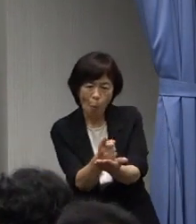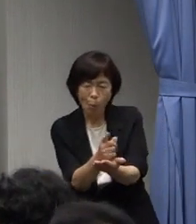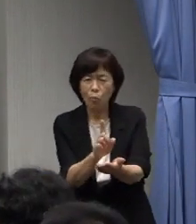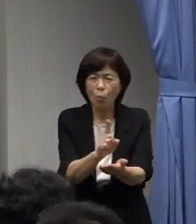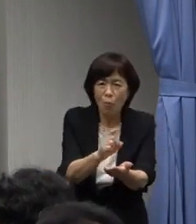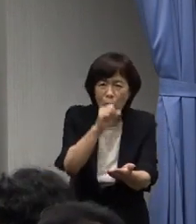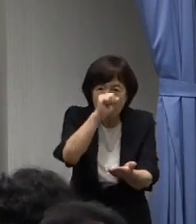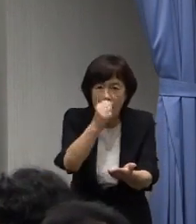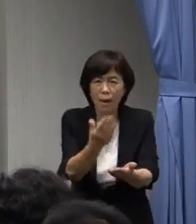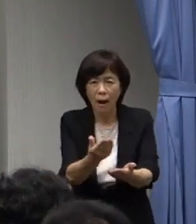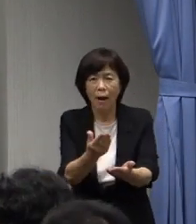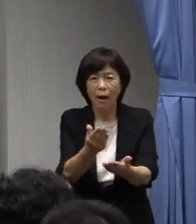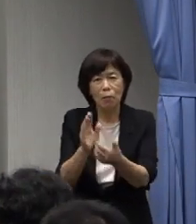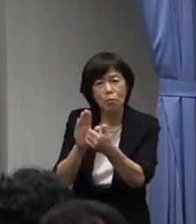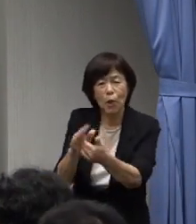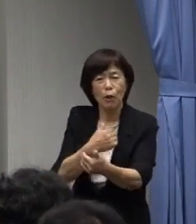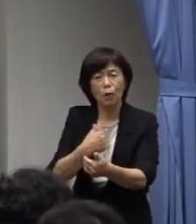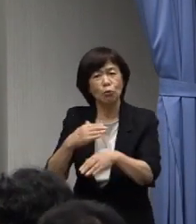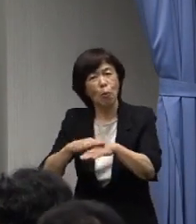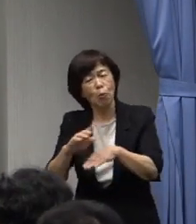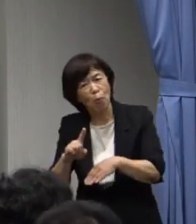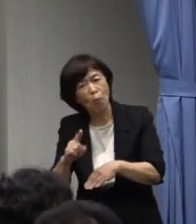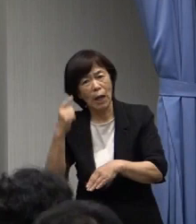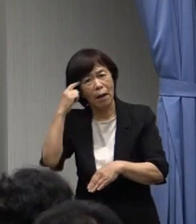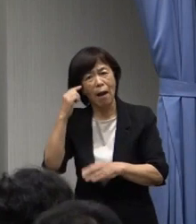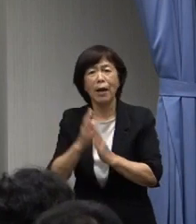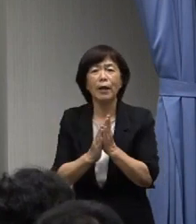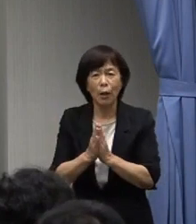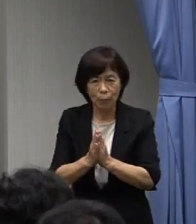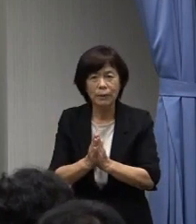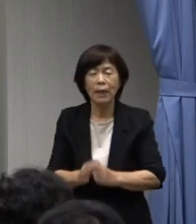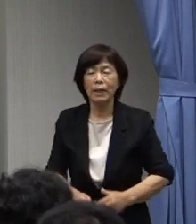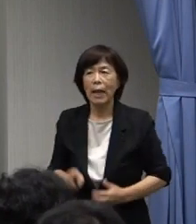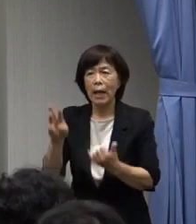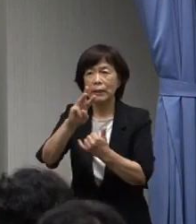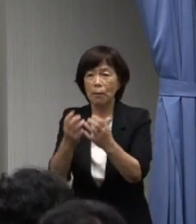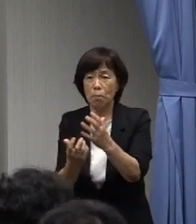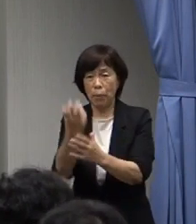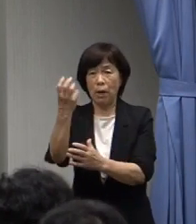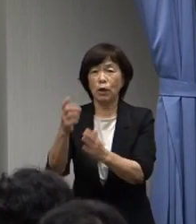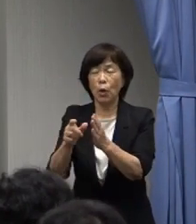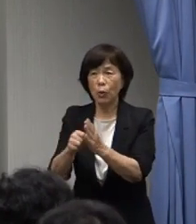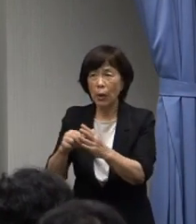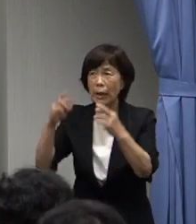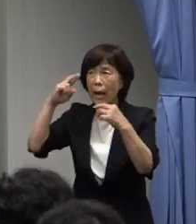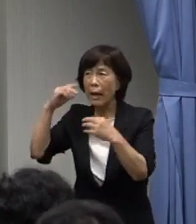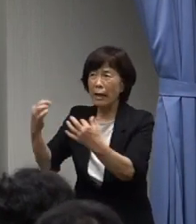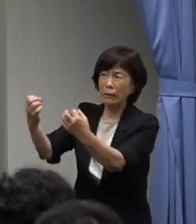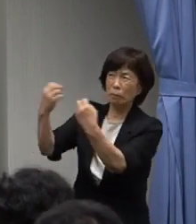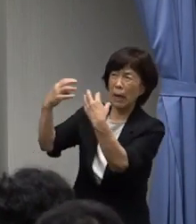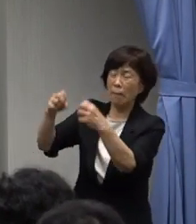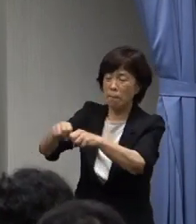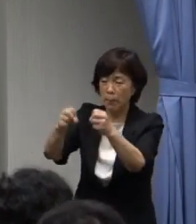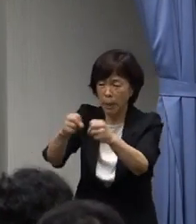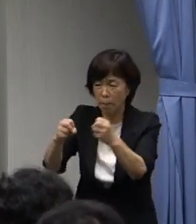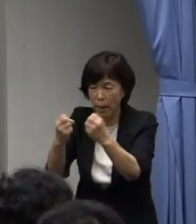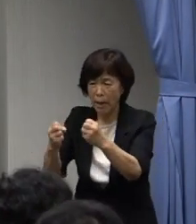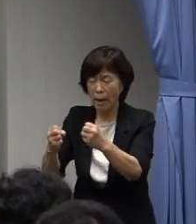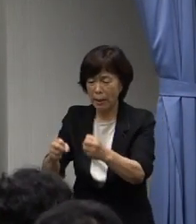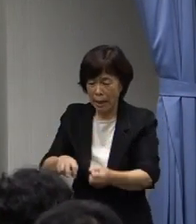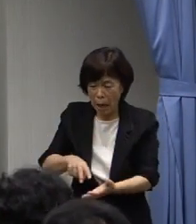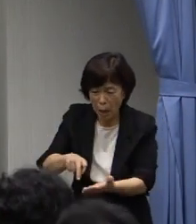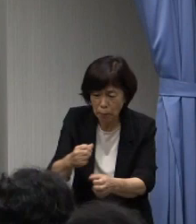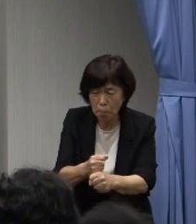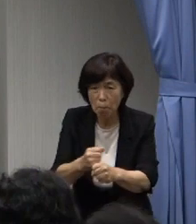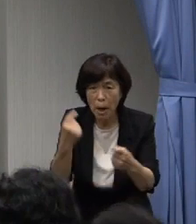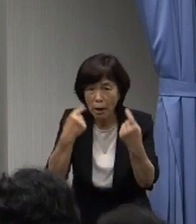ースを作っていただけたらと思います。また災害発生した時ガラス等が散乱する可能性がありますので、スリッパ等の準備